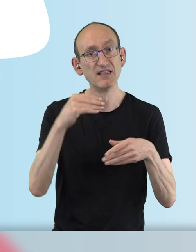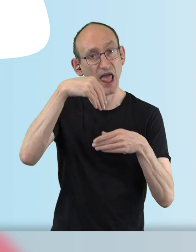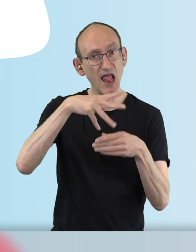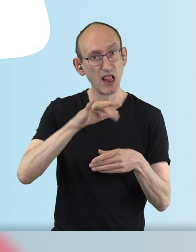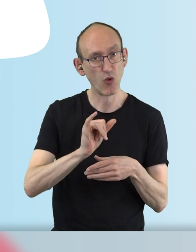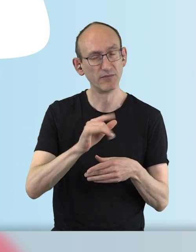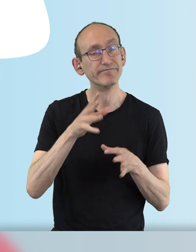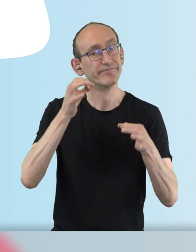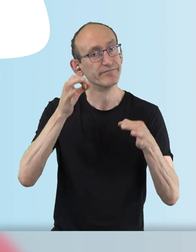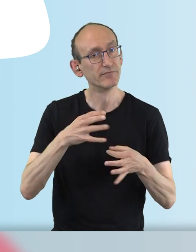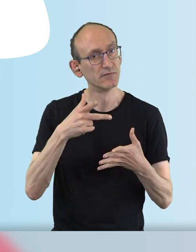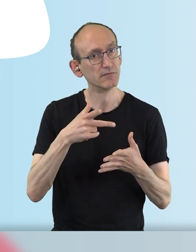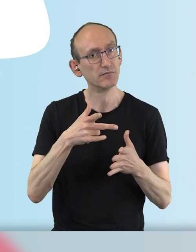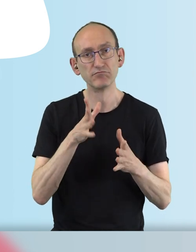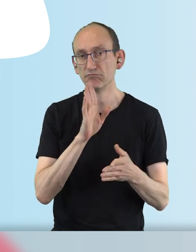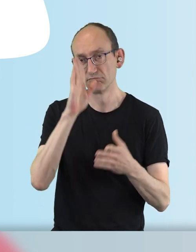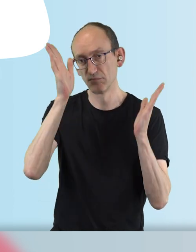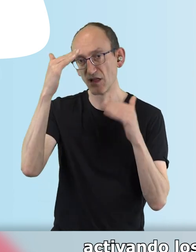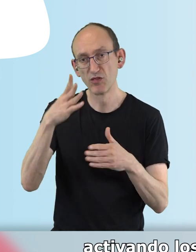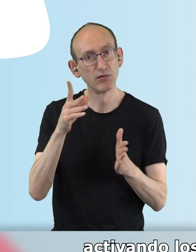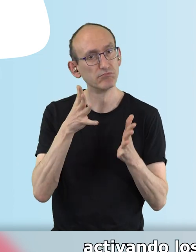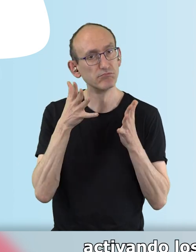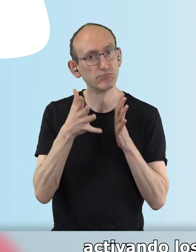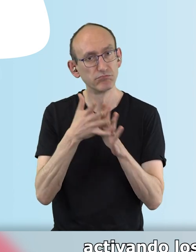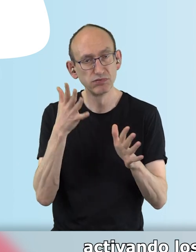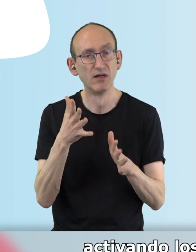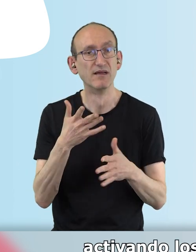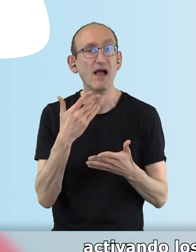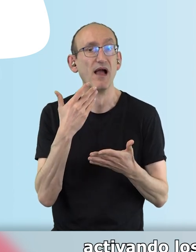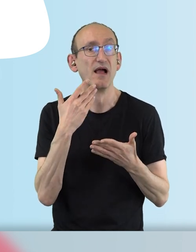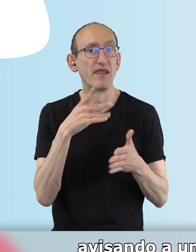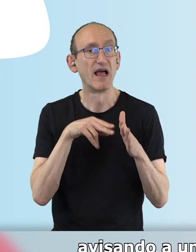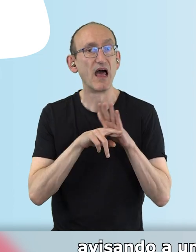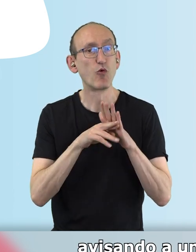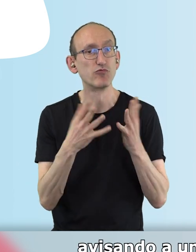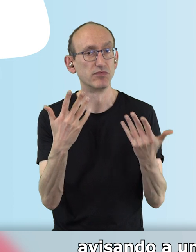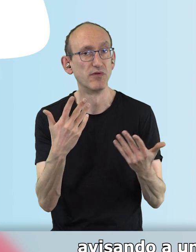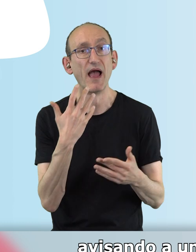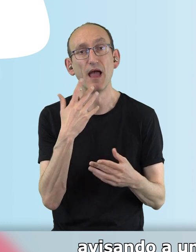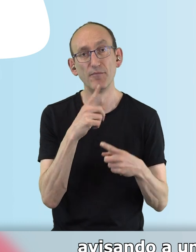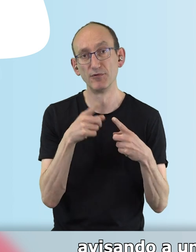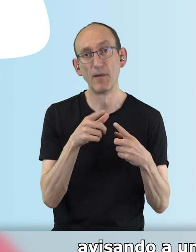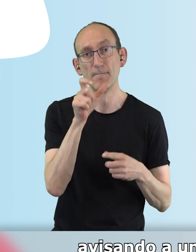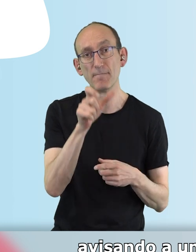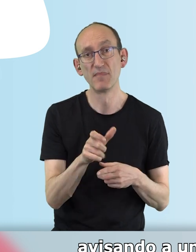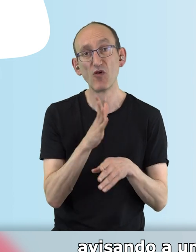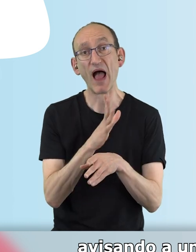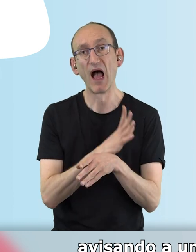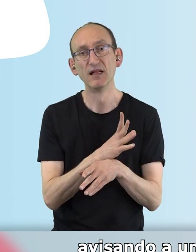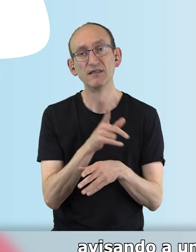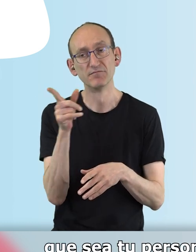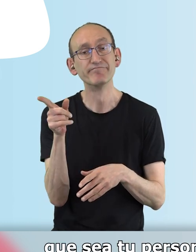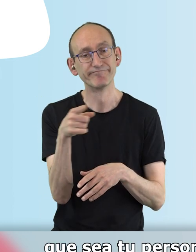domicilio, te asegura una intervención inmediata activando los recursos que sean necesarios, bien avisando a una persona que hayas